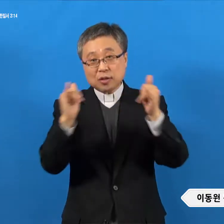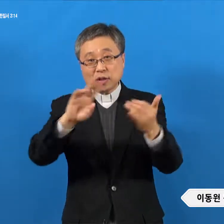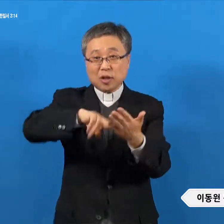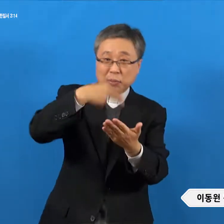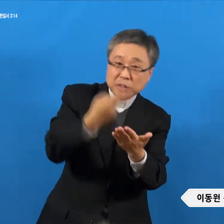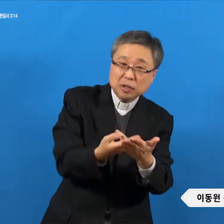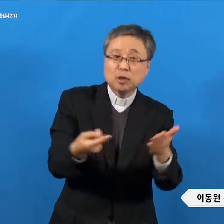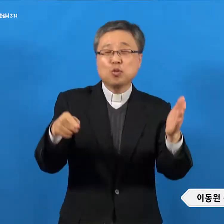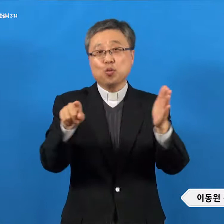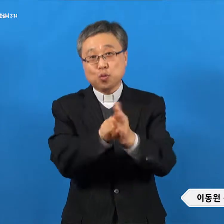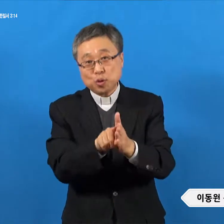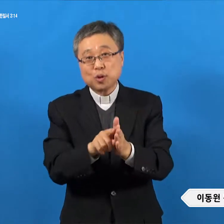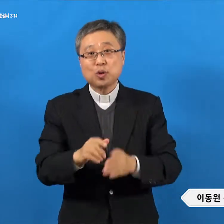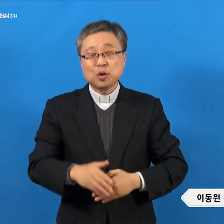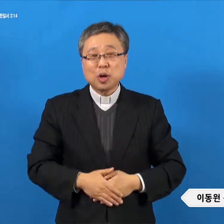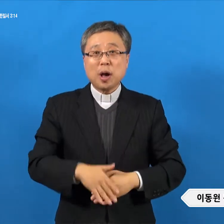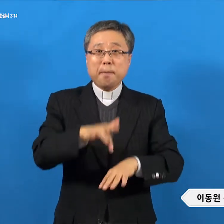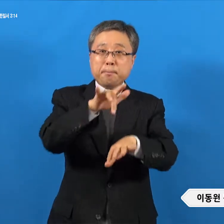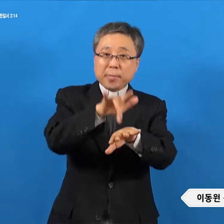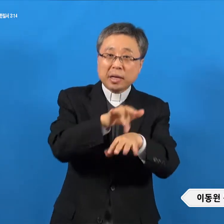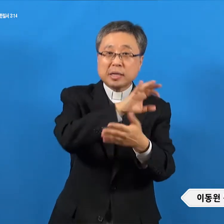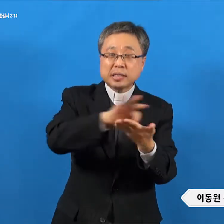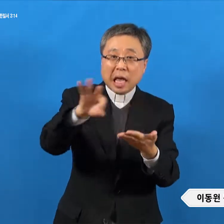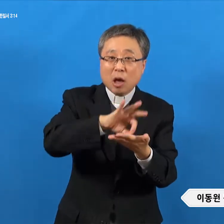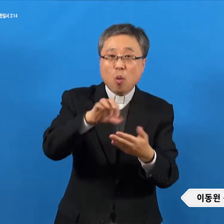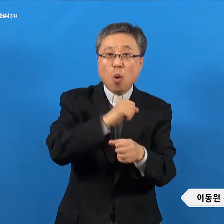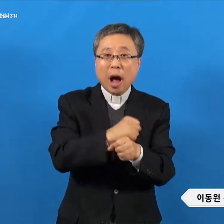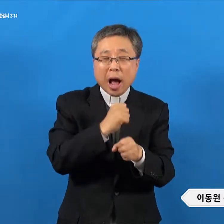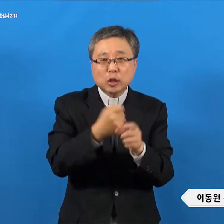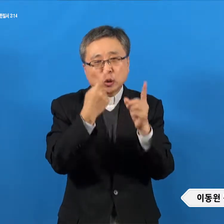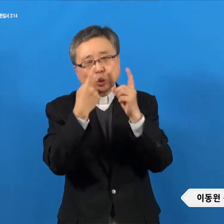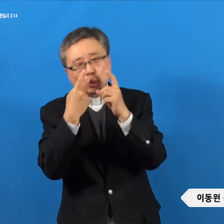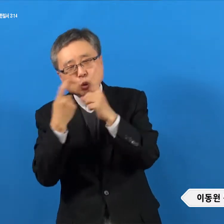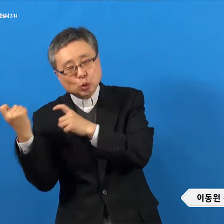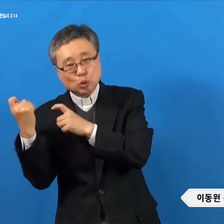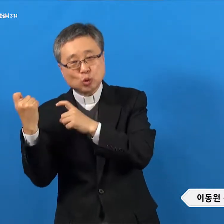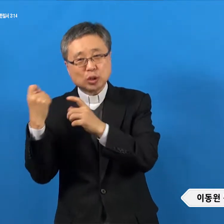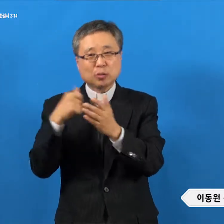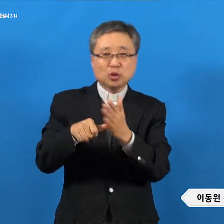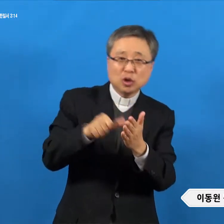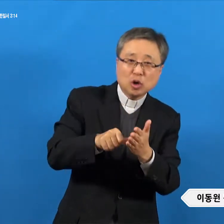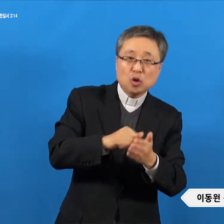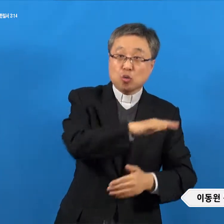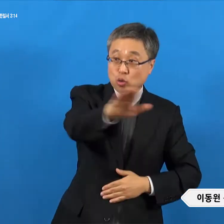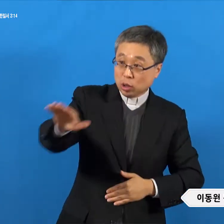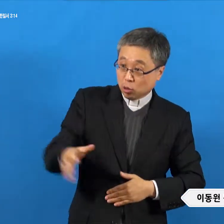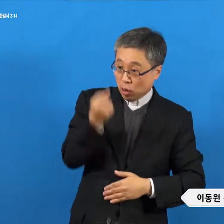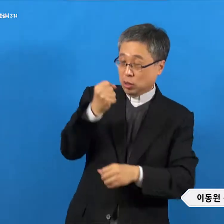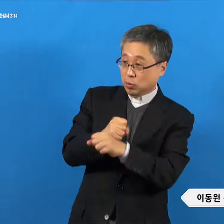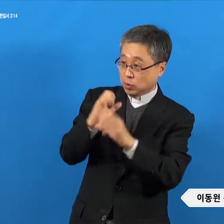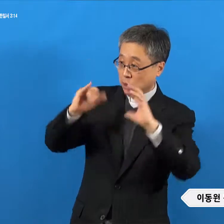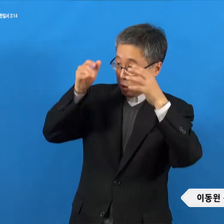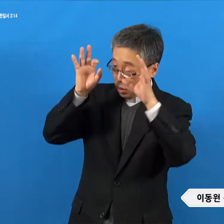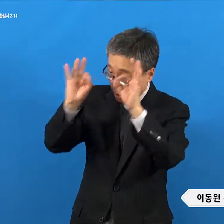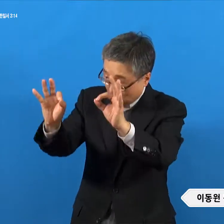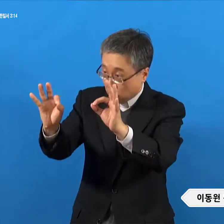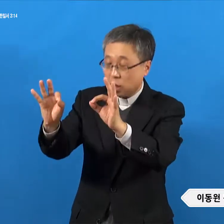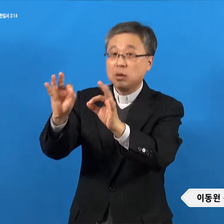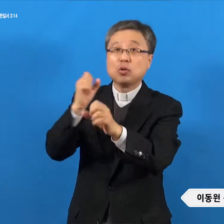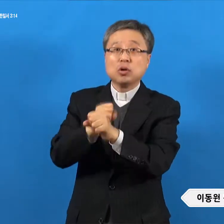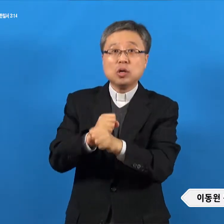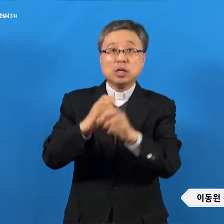넘어뜨리기 위해서 마귀가 사용하는 미끼들, 우리로 세상을 향하도록 세상에